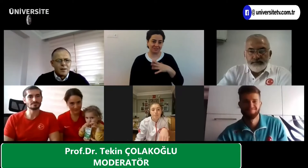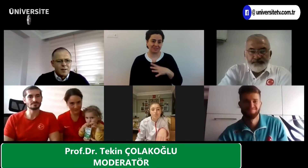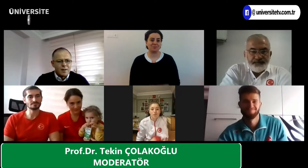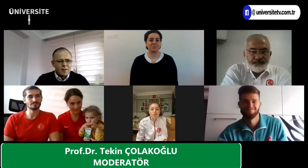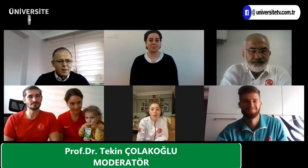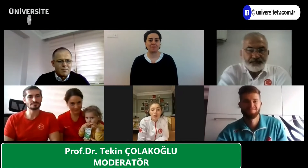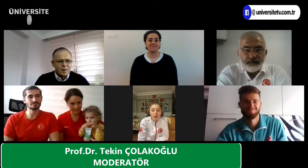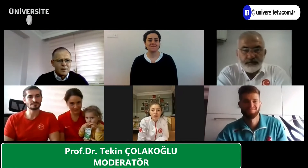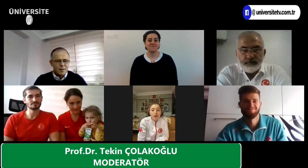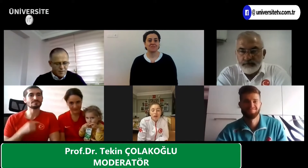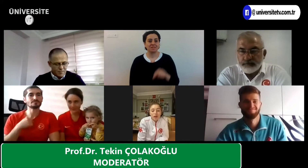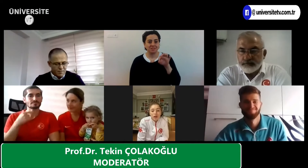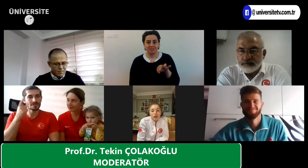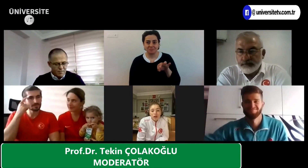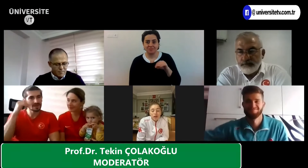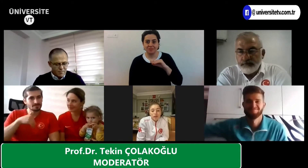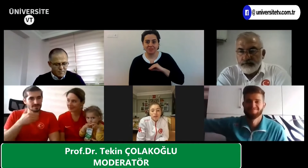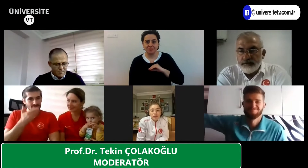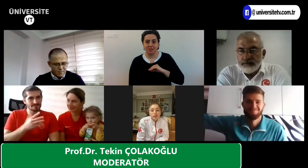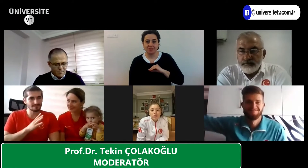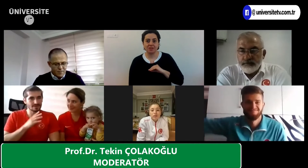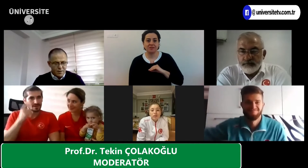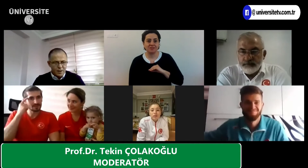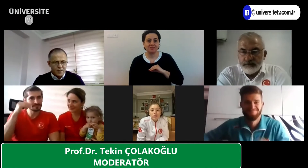ki. Sanırım